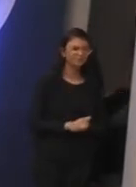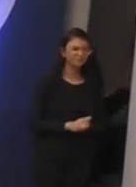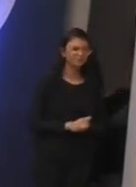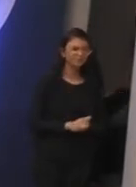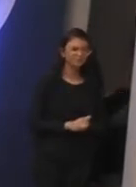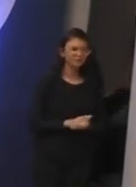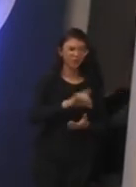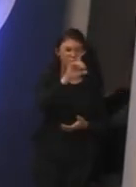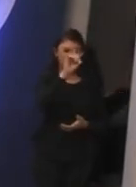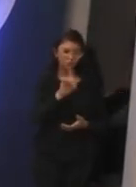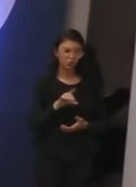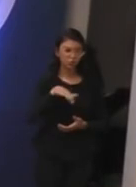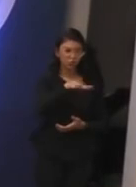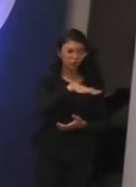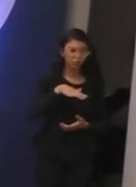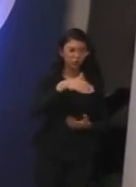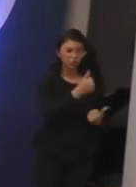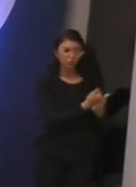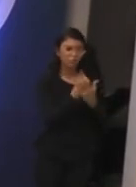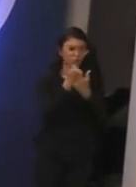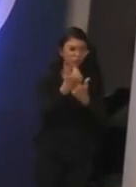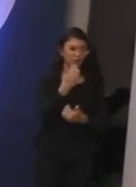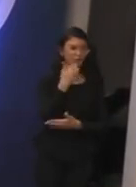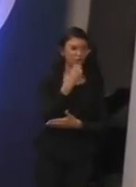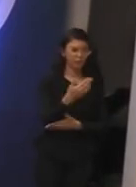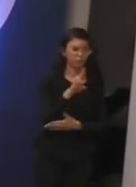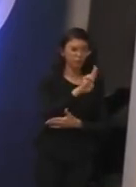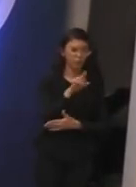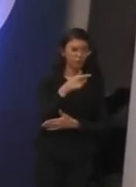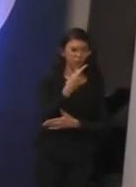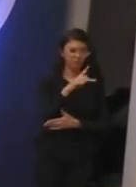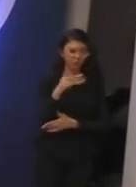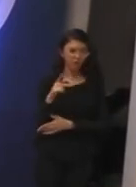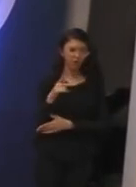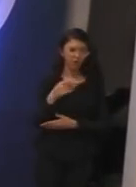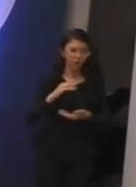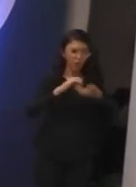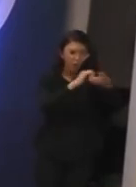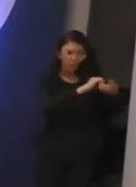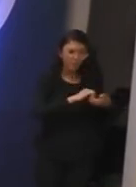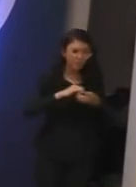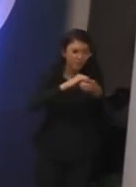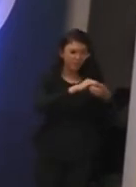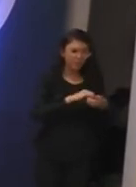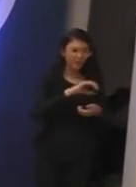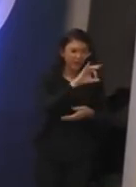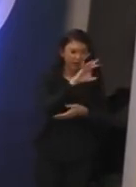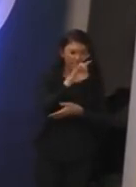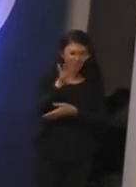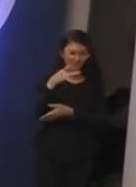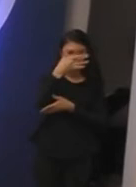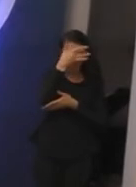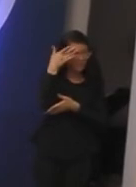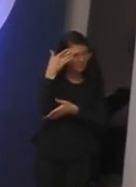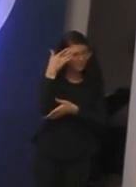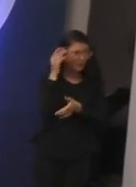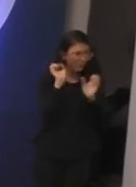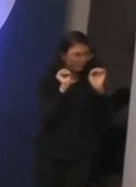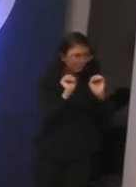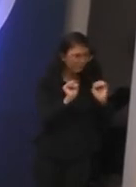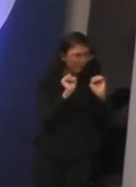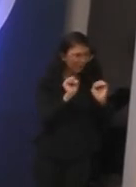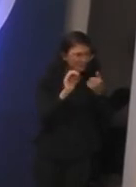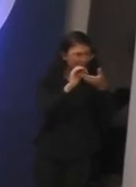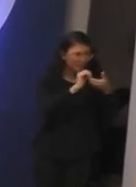A diretora-geral substituta pediu em nome dela para cumprimentar um a um dos presentes. Queria saber se teria permissão para assim